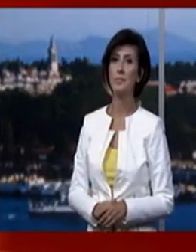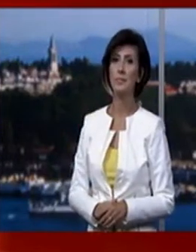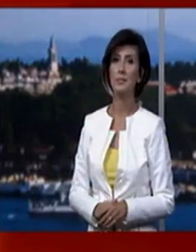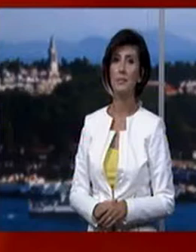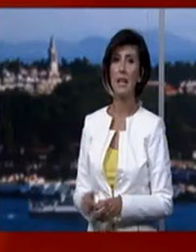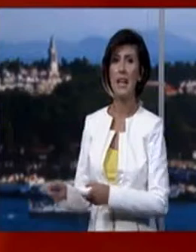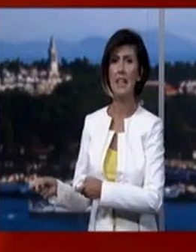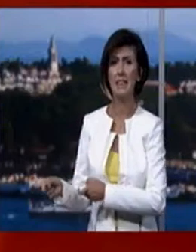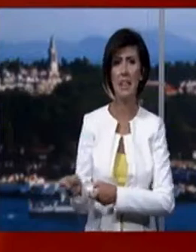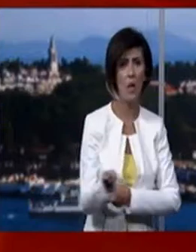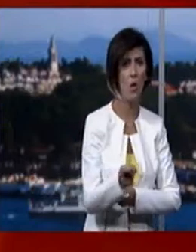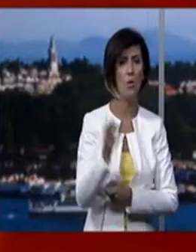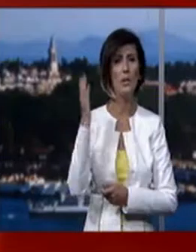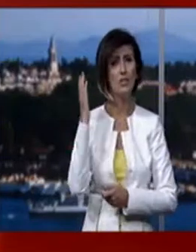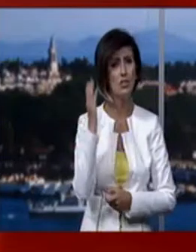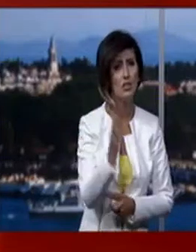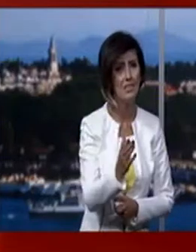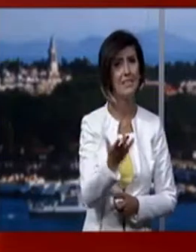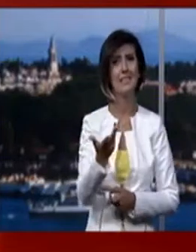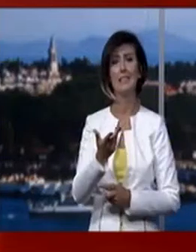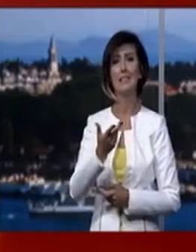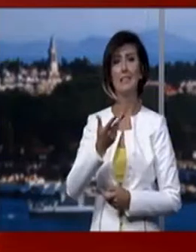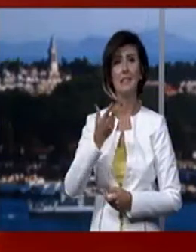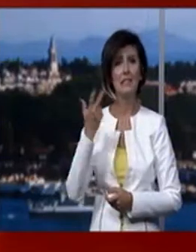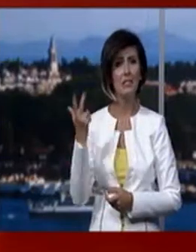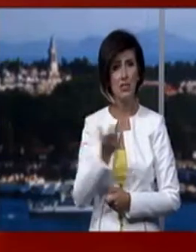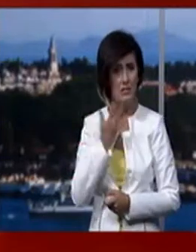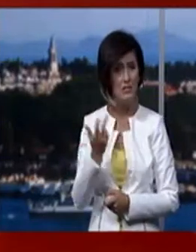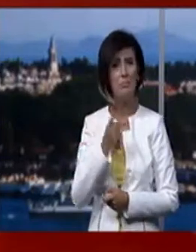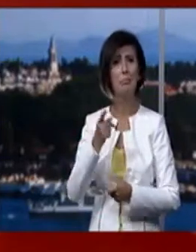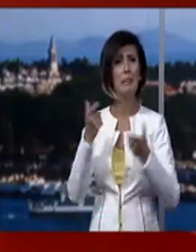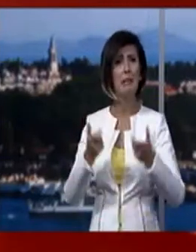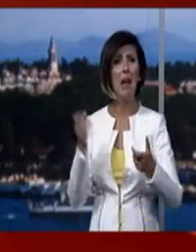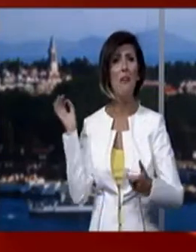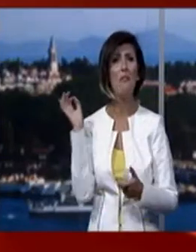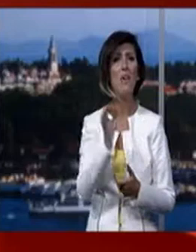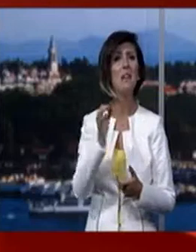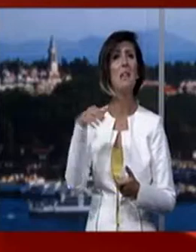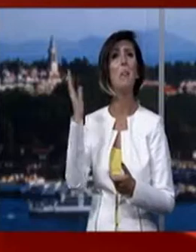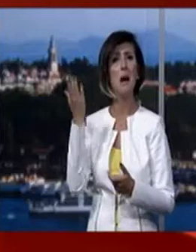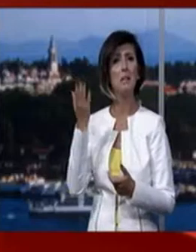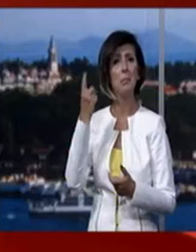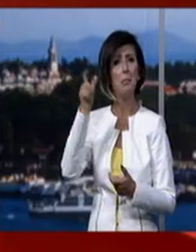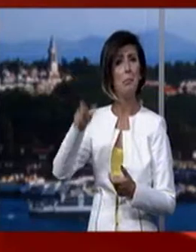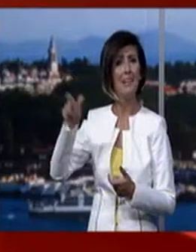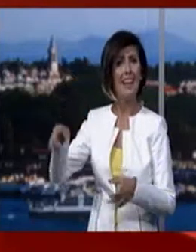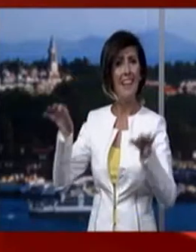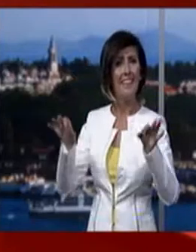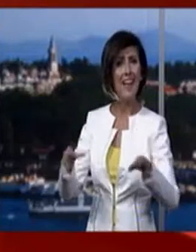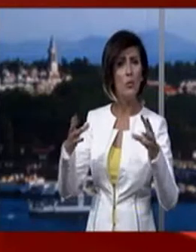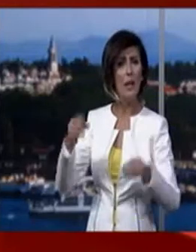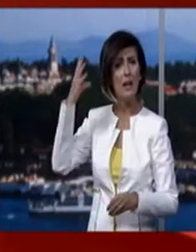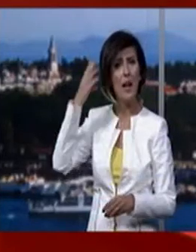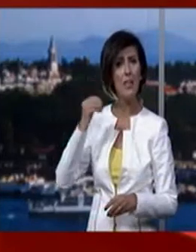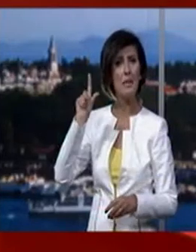Terörle, şiddetle, saldırı ile bir yere varılamayacağını artık birilerinin net olarak